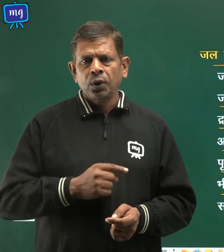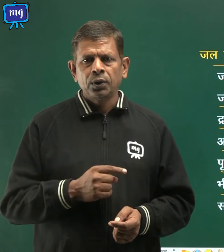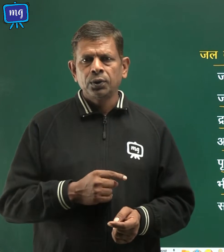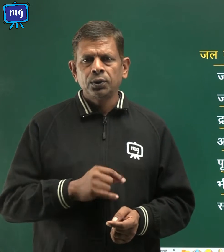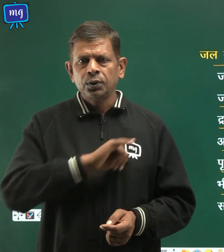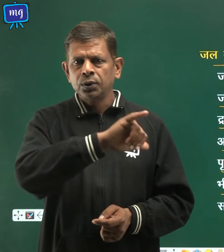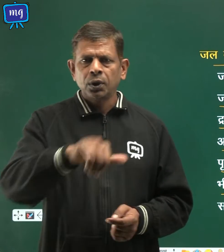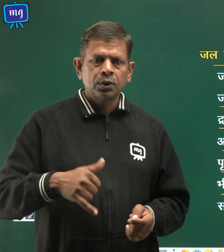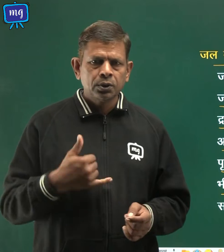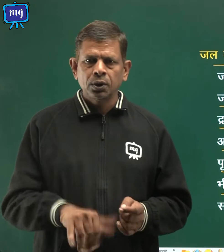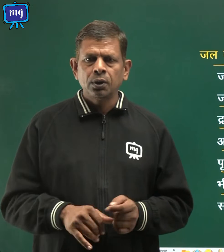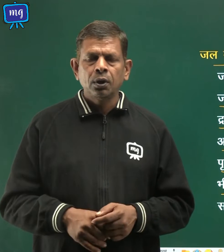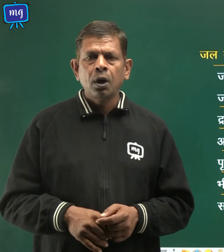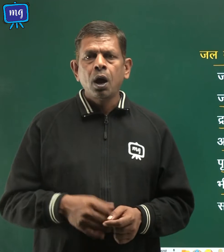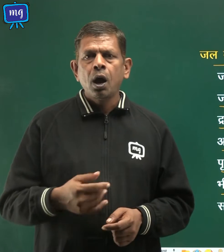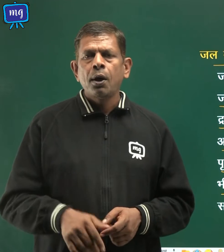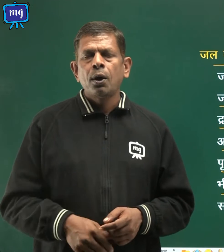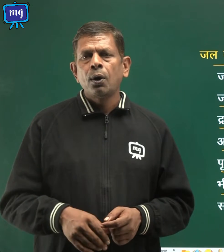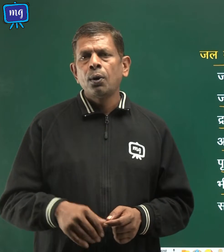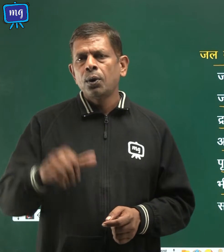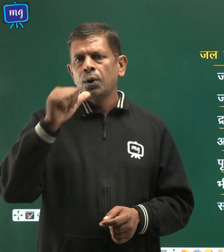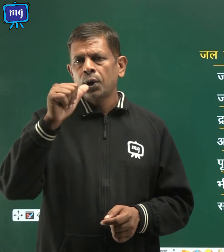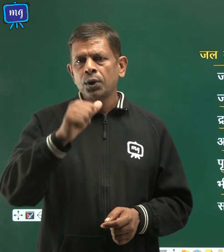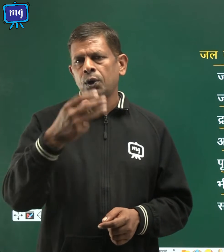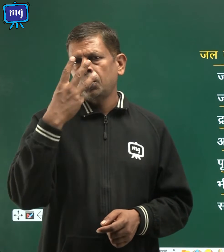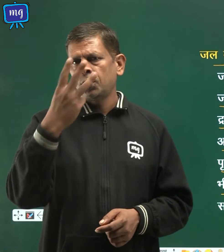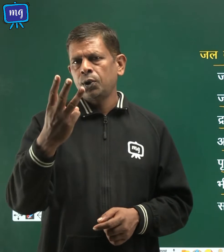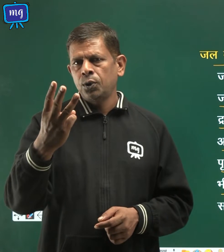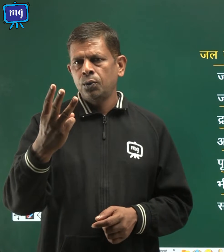तरह से जल तीनों अवस्थाओं में